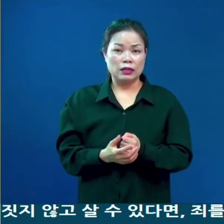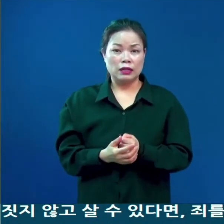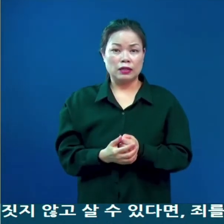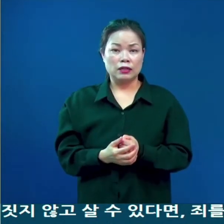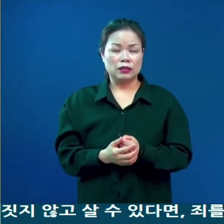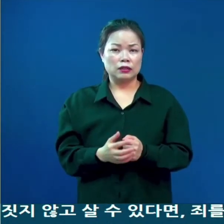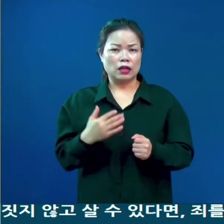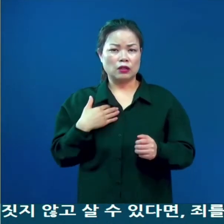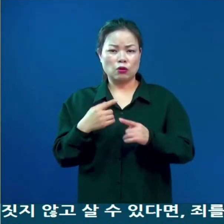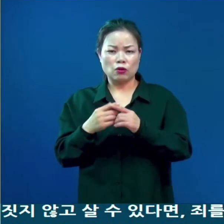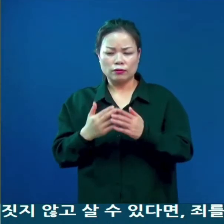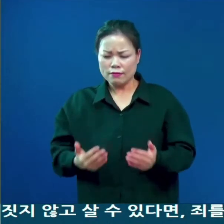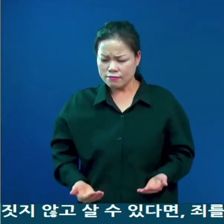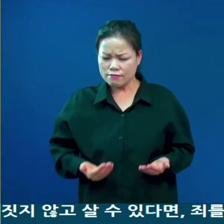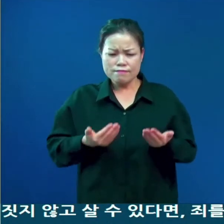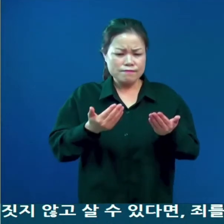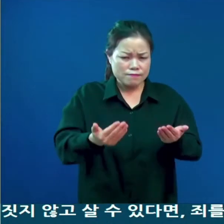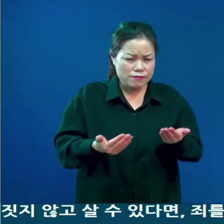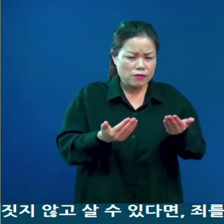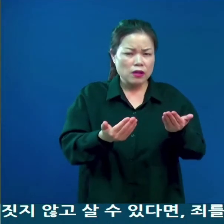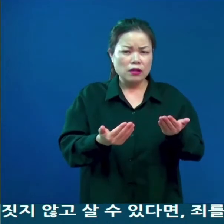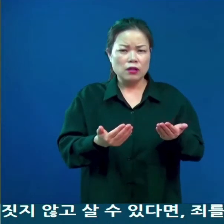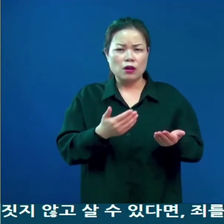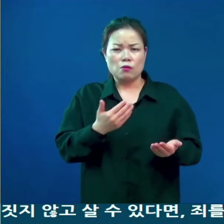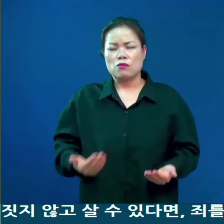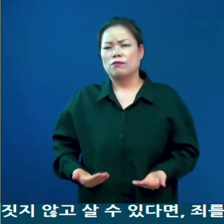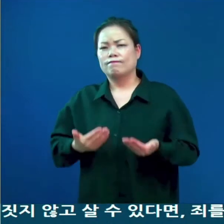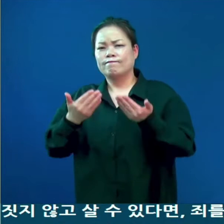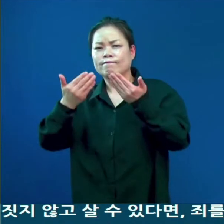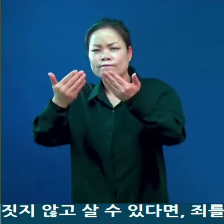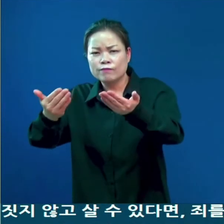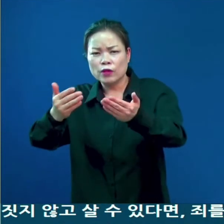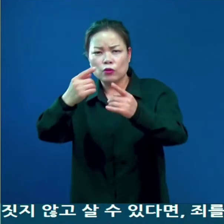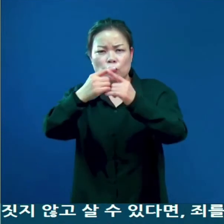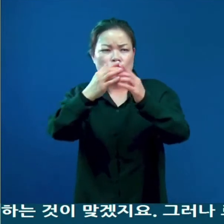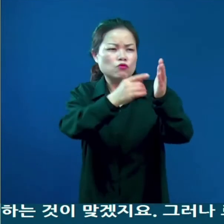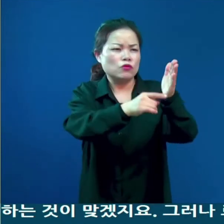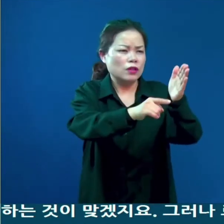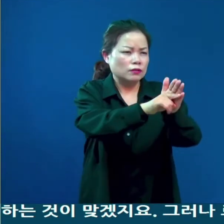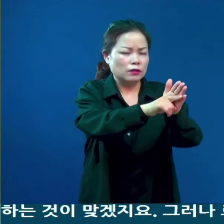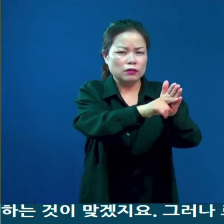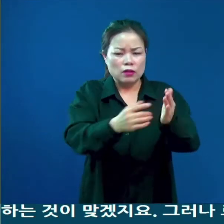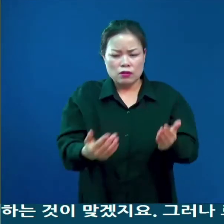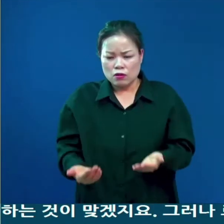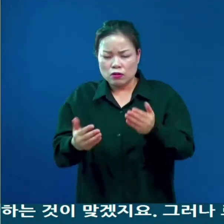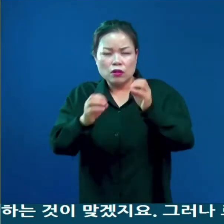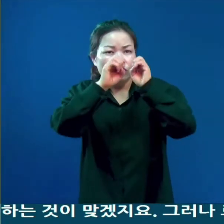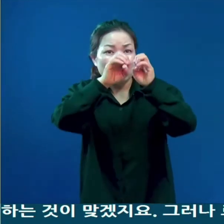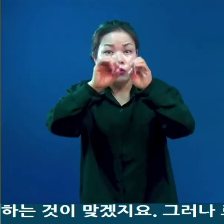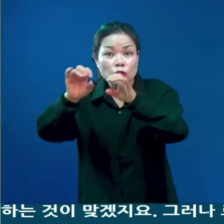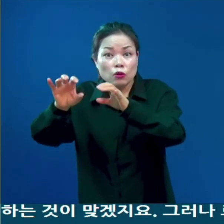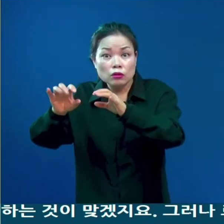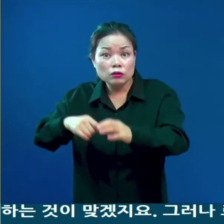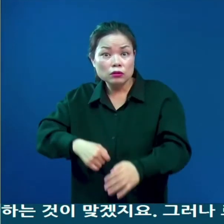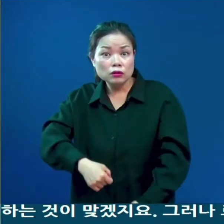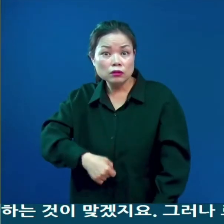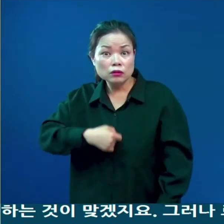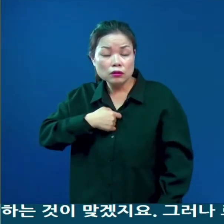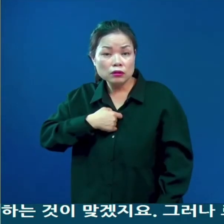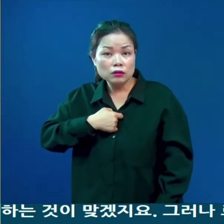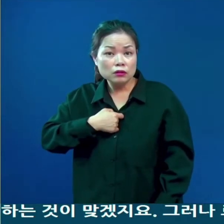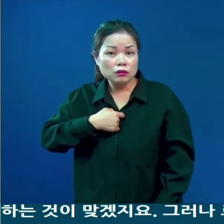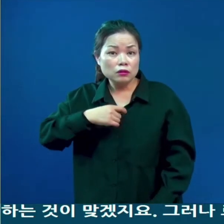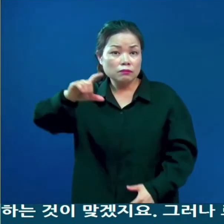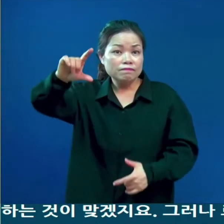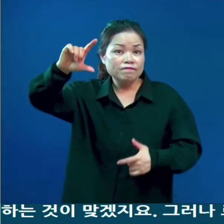내가 교회에서 얼마나 헌신하고 교회를 위해 얼마나 충성했고 내가 얼마나 많이 전도했고, 이런 의를 우리가 누군가가